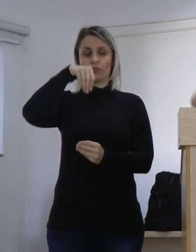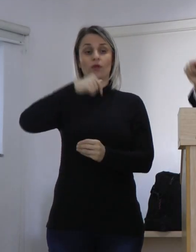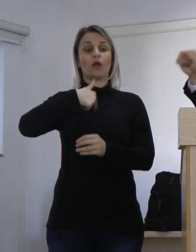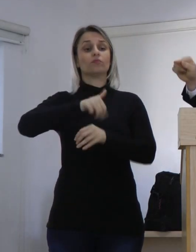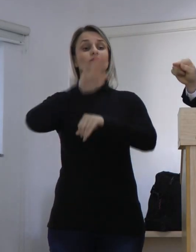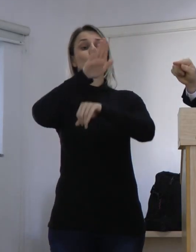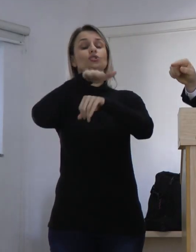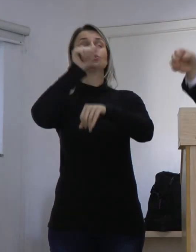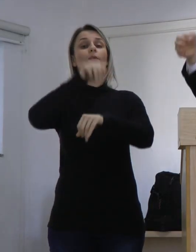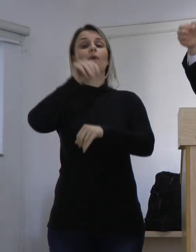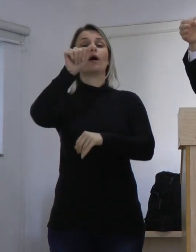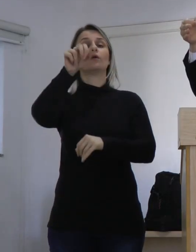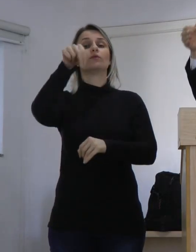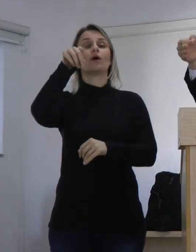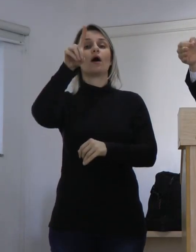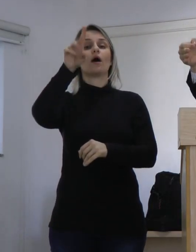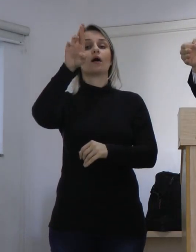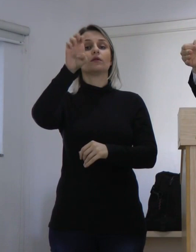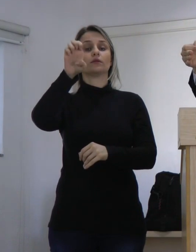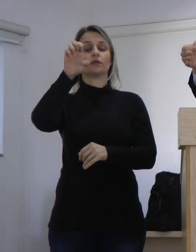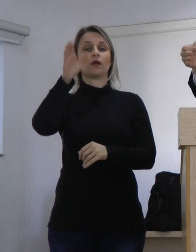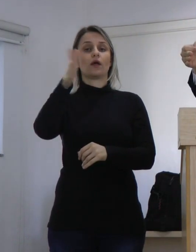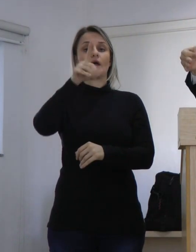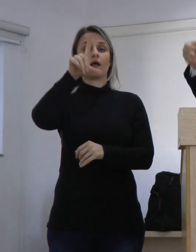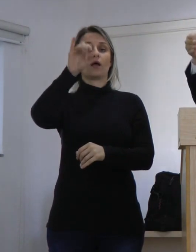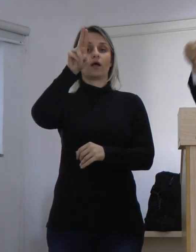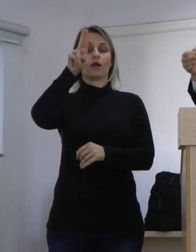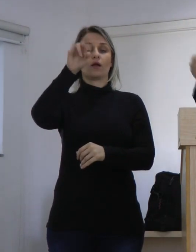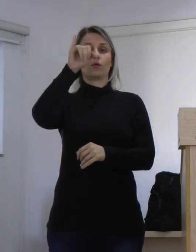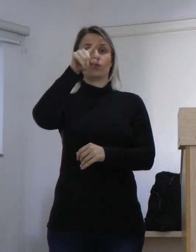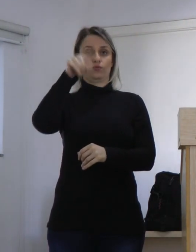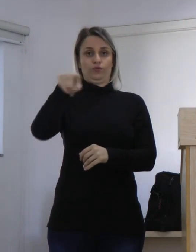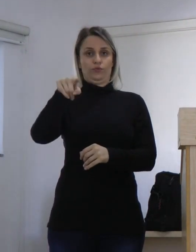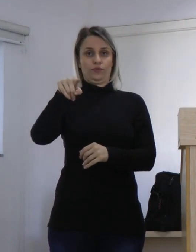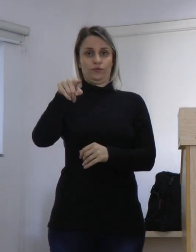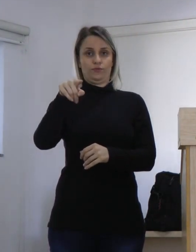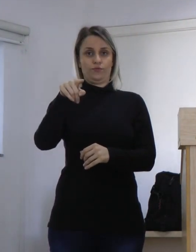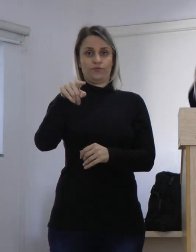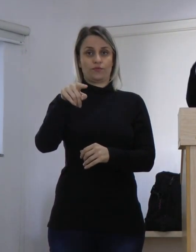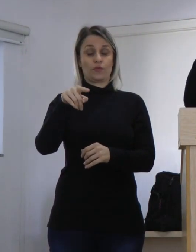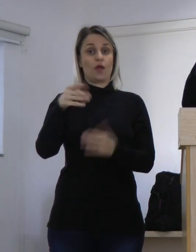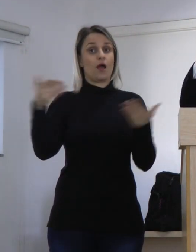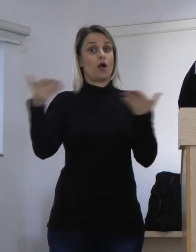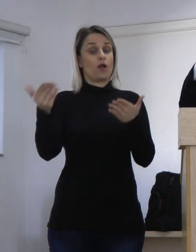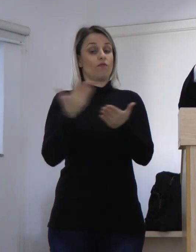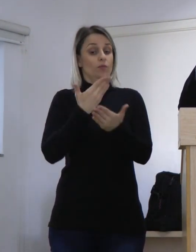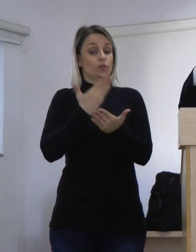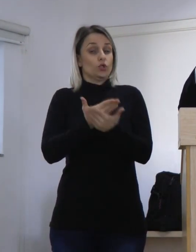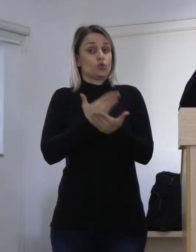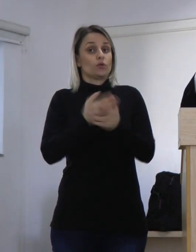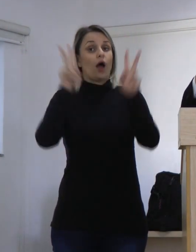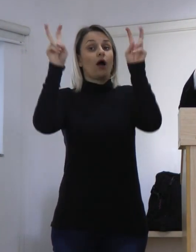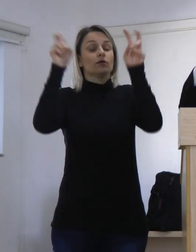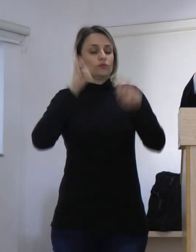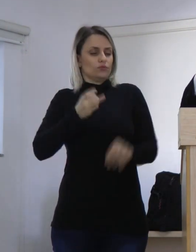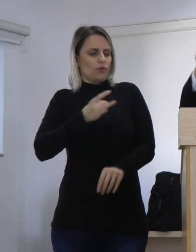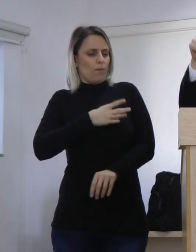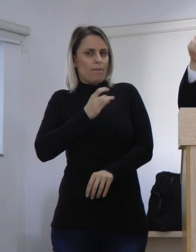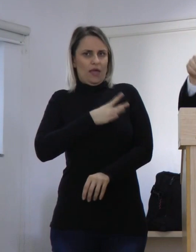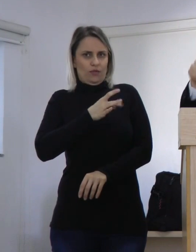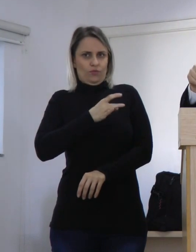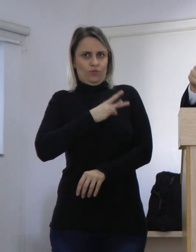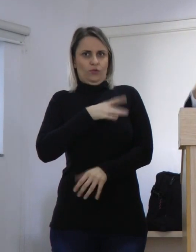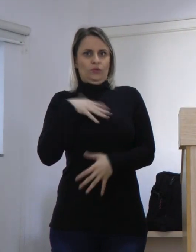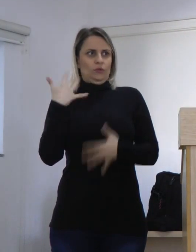E dizem: André, agora vamos estudar sobre o medo, sobre o pavor. E um dia a humanidade vai saber a importância de